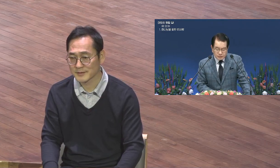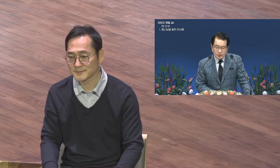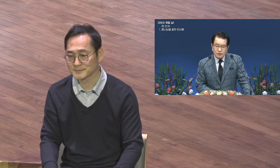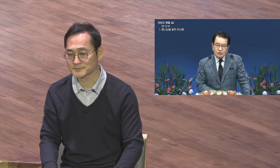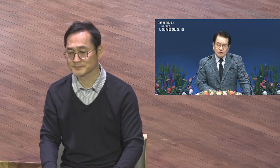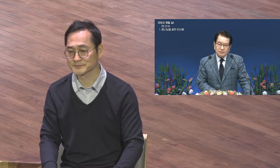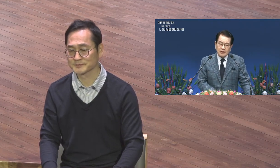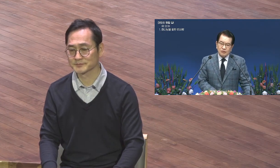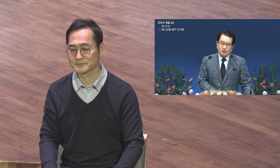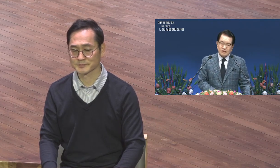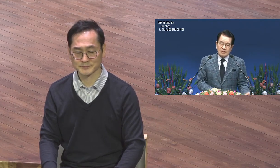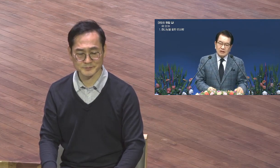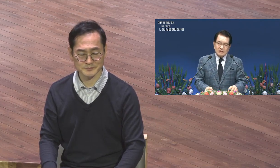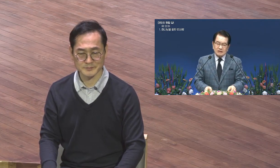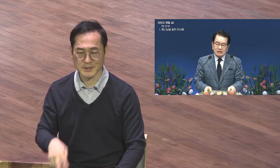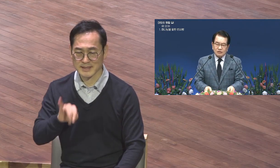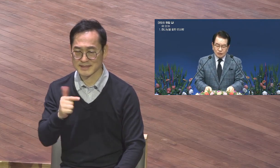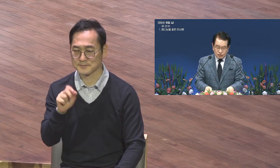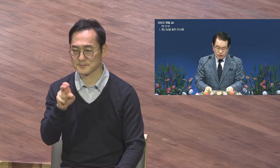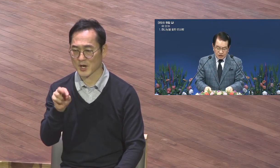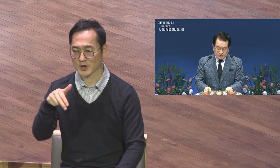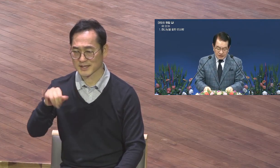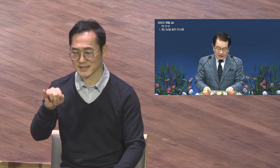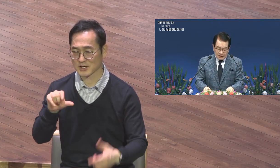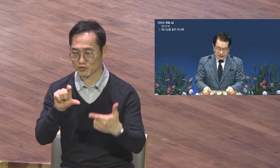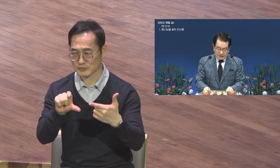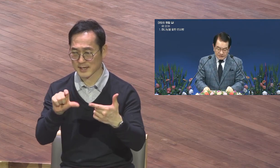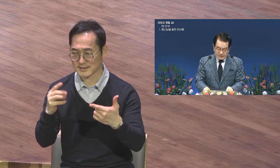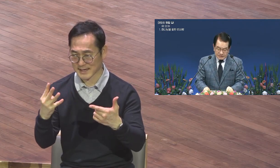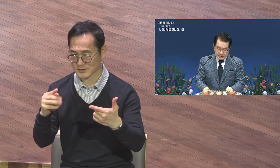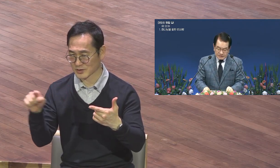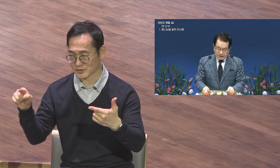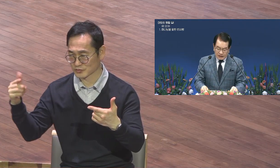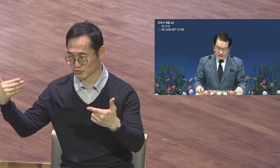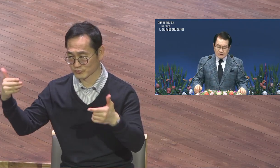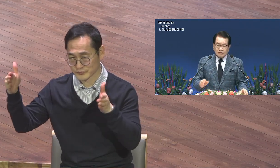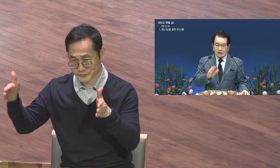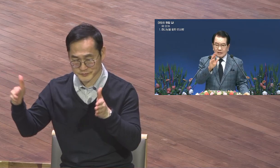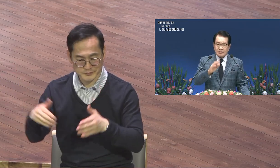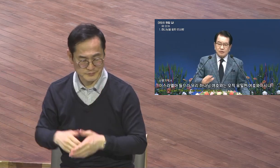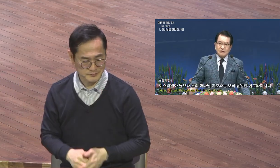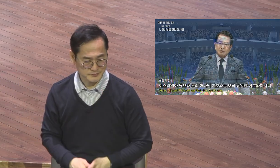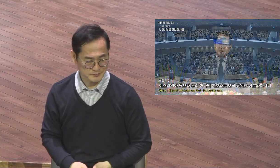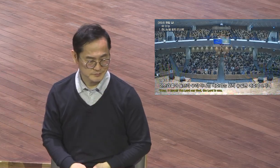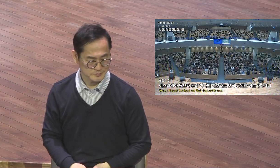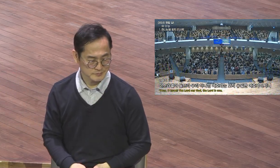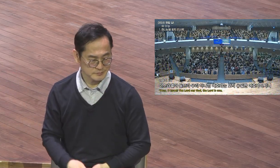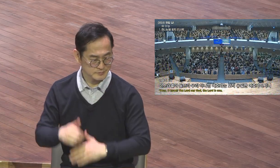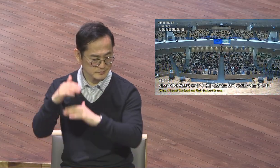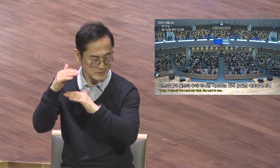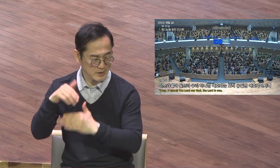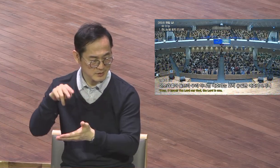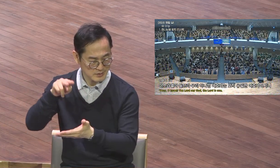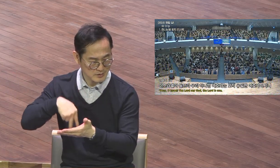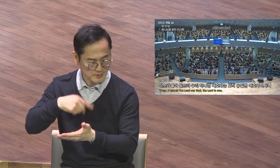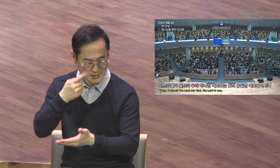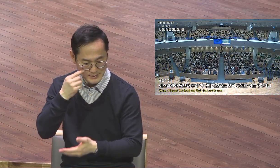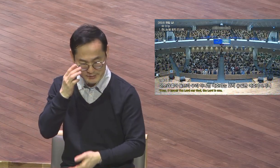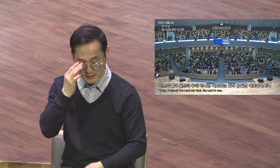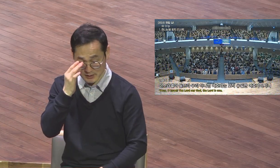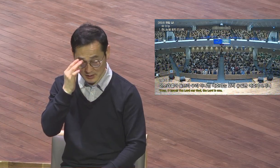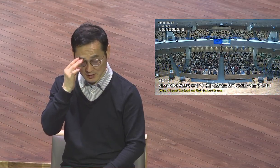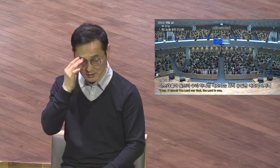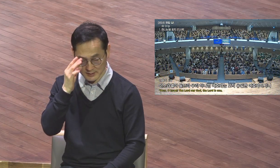구체적으로 보면 신명기 6장 4절로 9절입니다. 자, 같이 우리가 화면을 보세요. 같이 우리